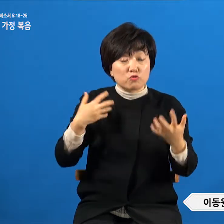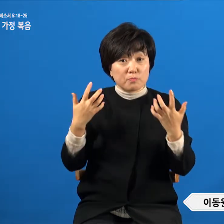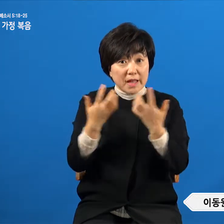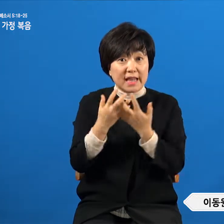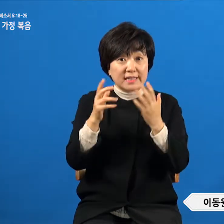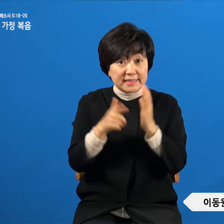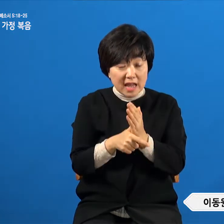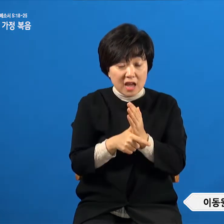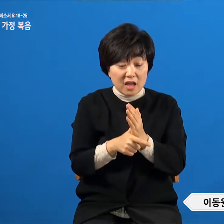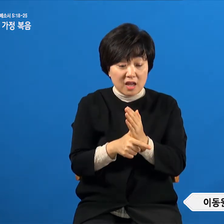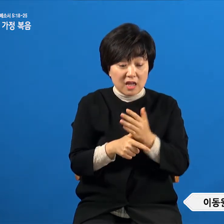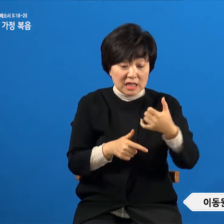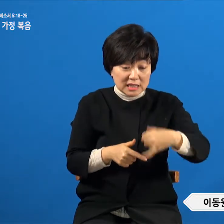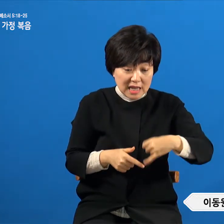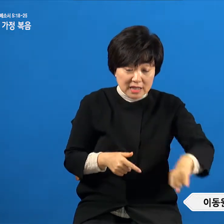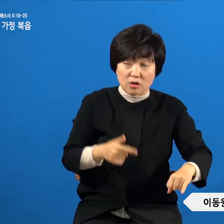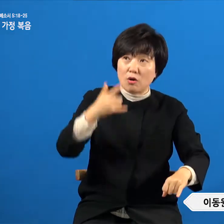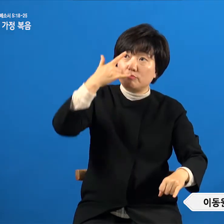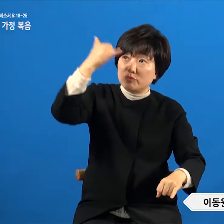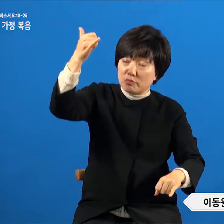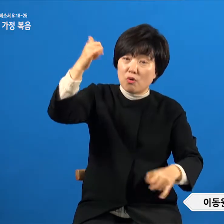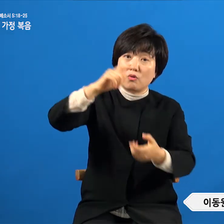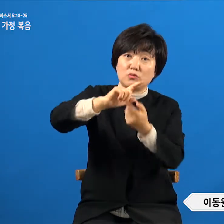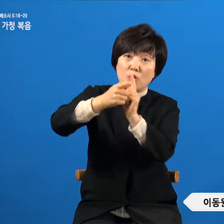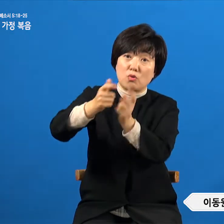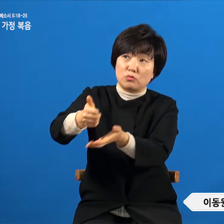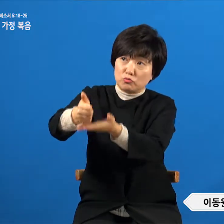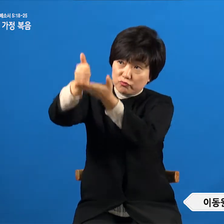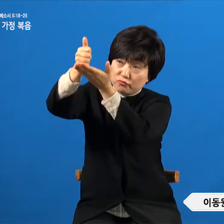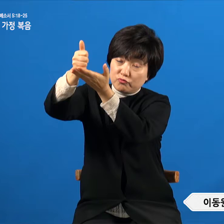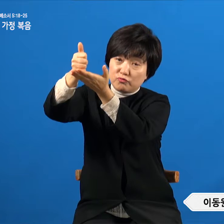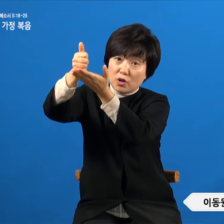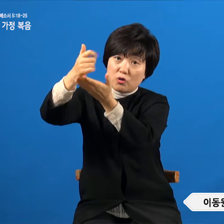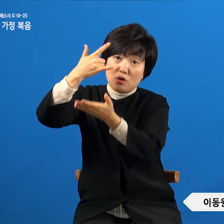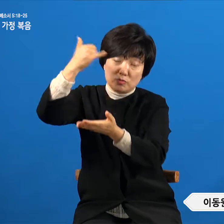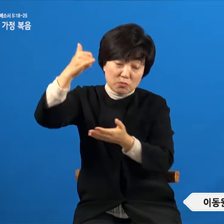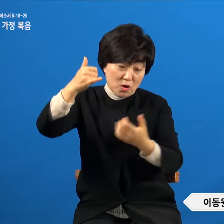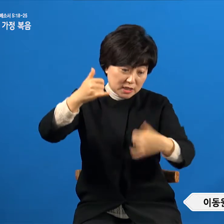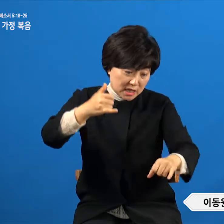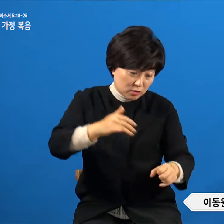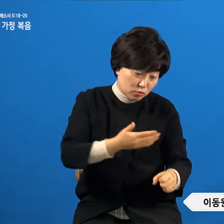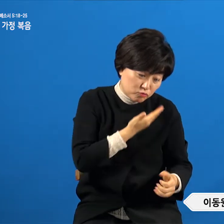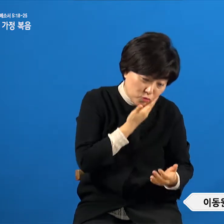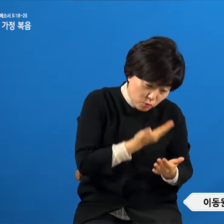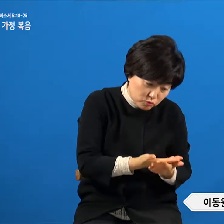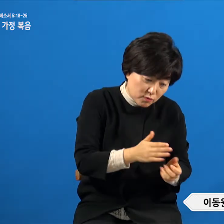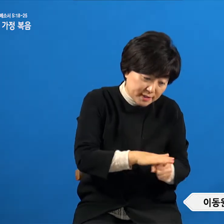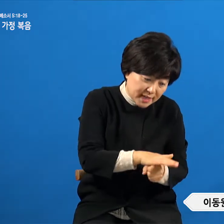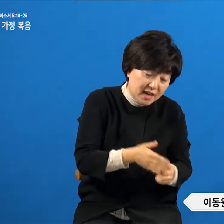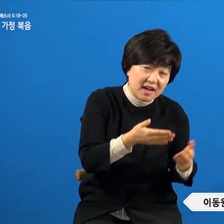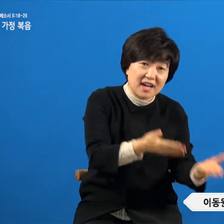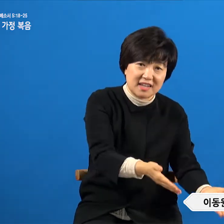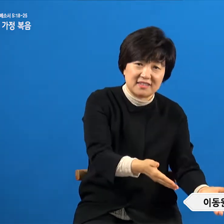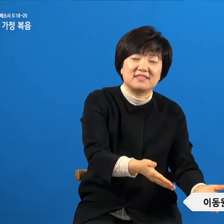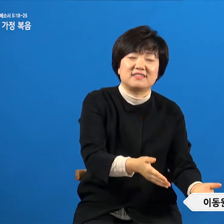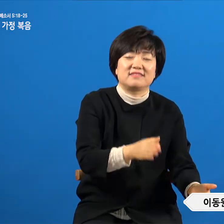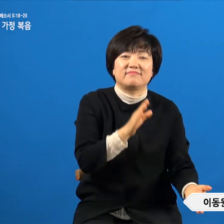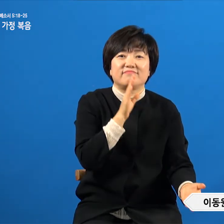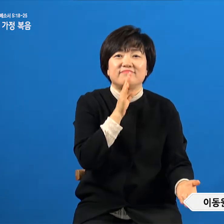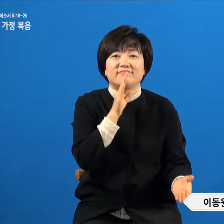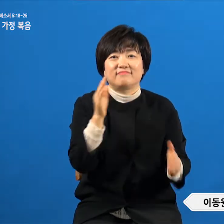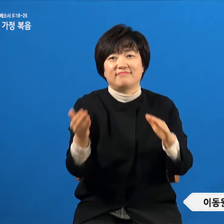비로소 자녀가 부모에게 복종할 뿐만 아니라 부모가 자녀를 소중히 여기는 삶이 비로소 시작될 수가 있는